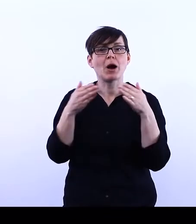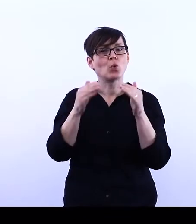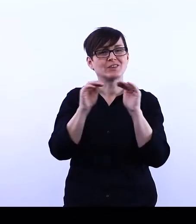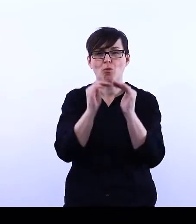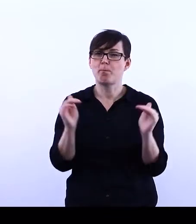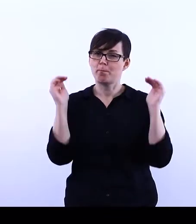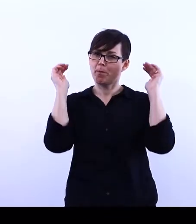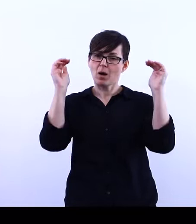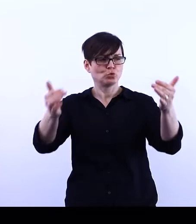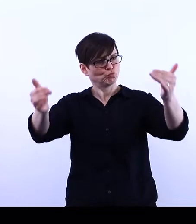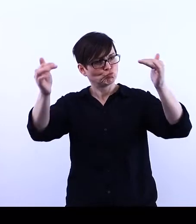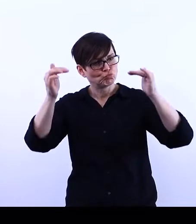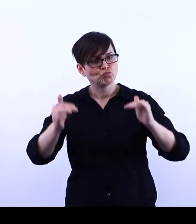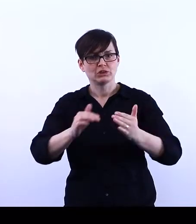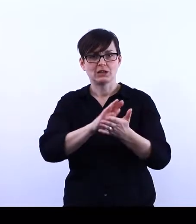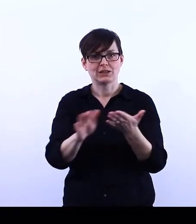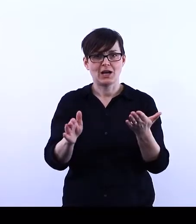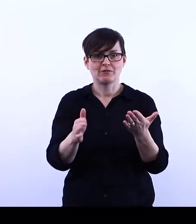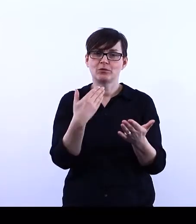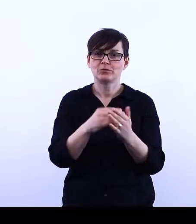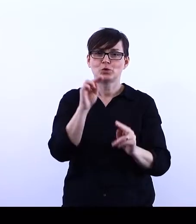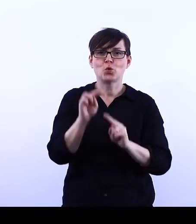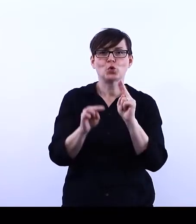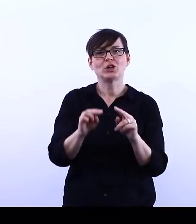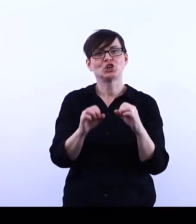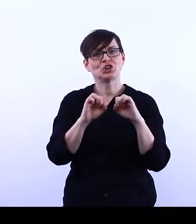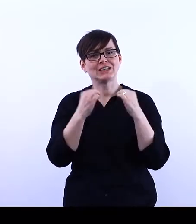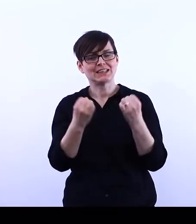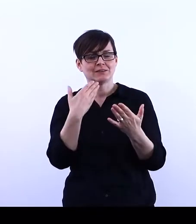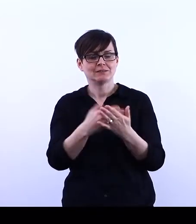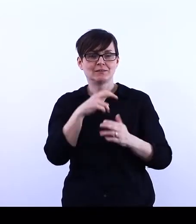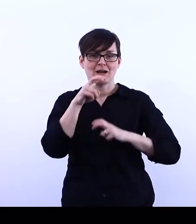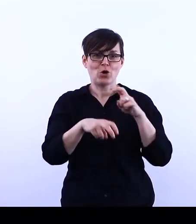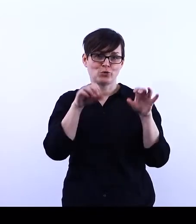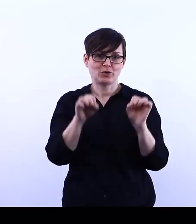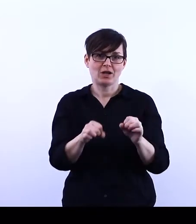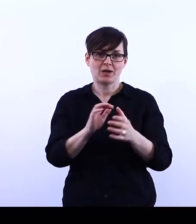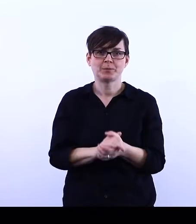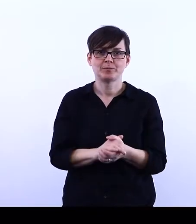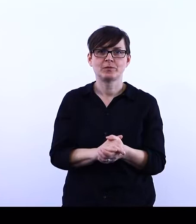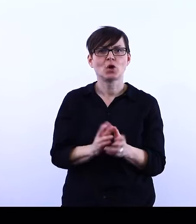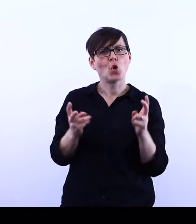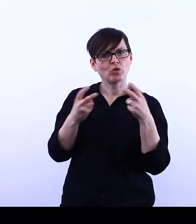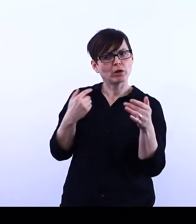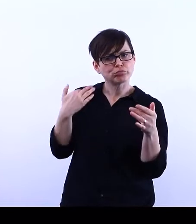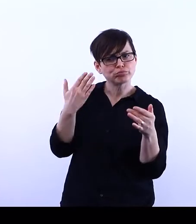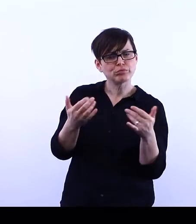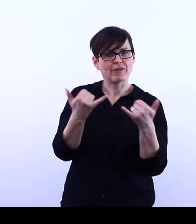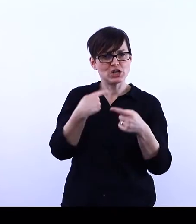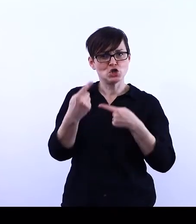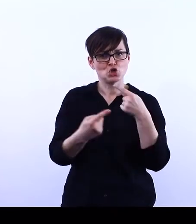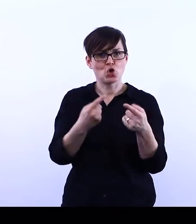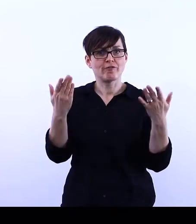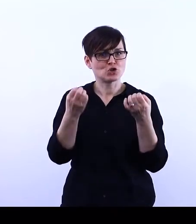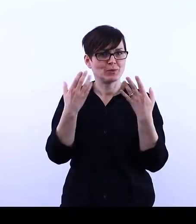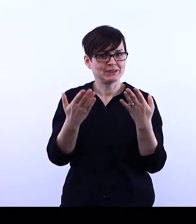vielen unterschiedlichen Settings genutzt werden können. Und wie genau das die einzelnen Vereine jetzt machen, was da schon für die entstanden sind, da gebe